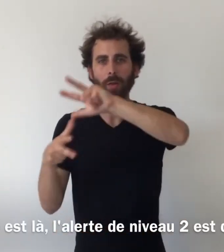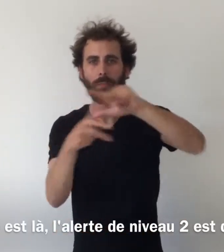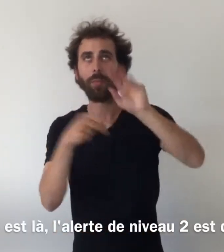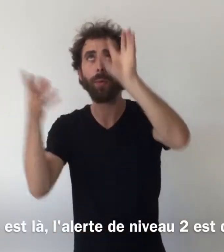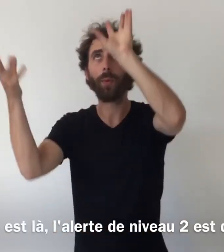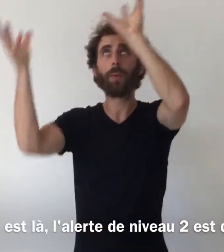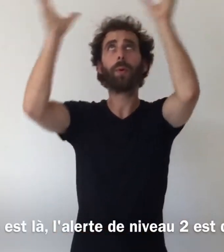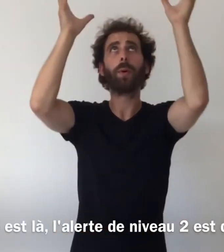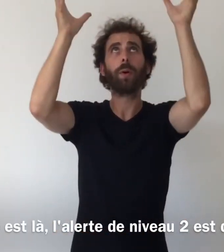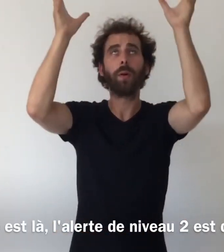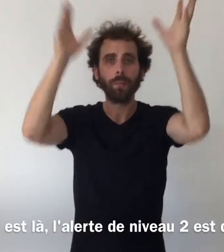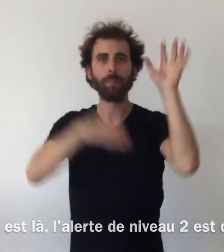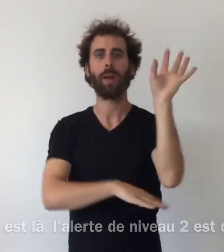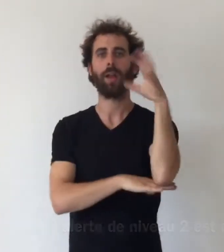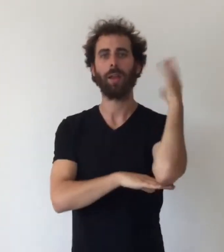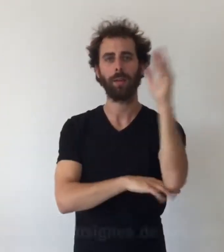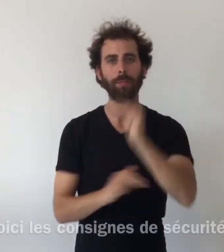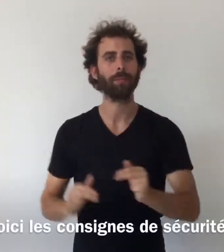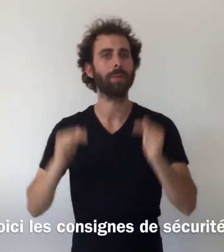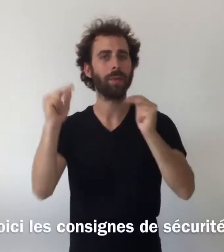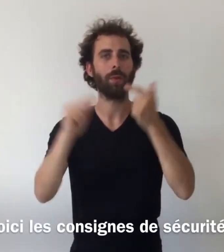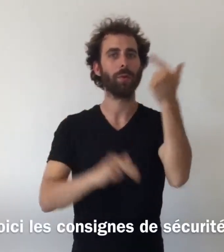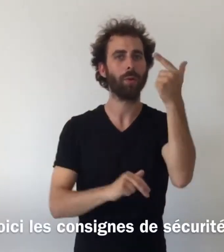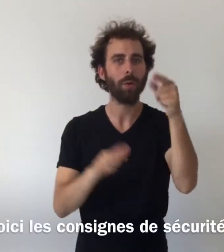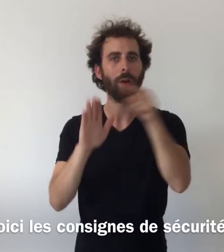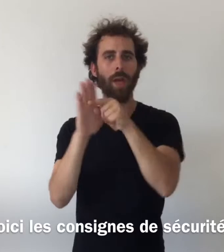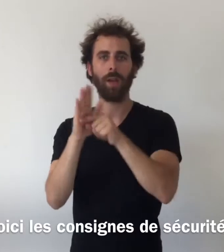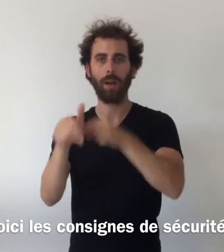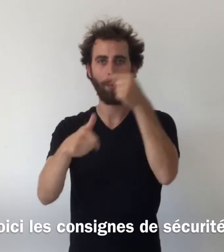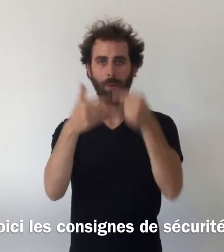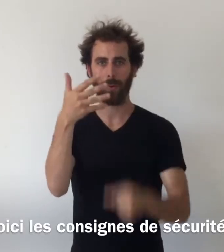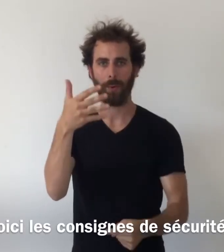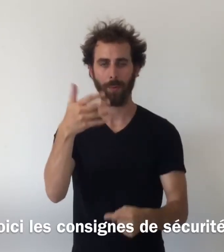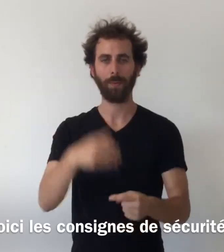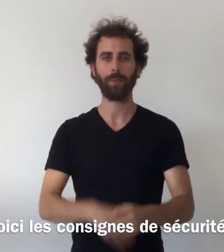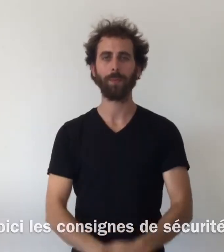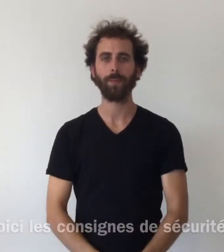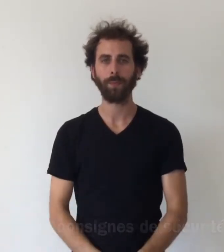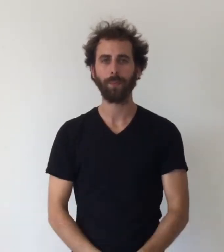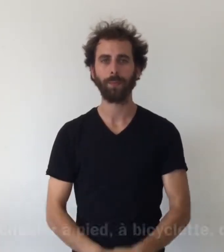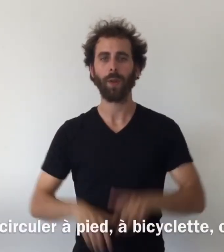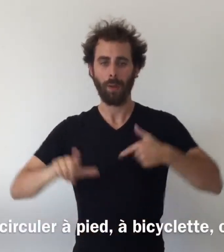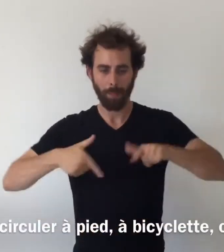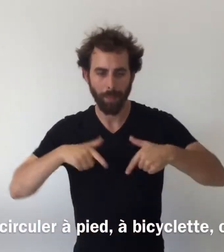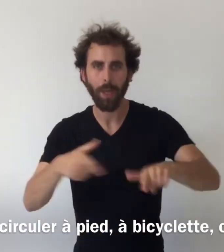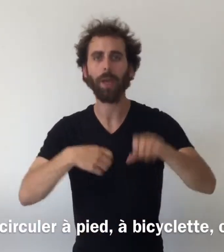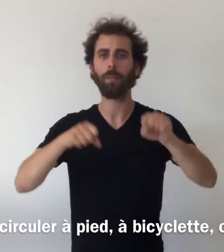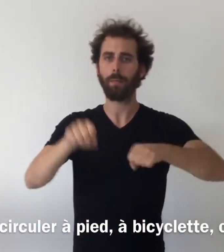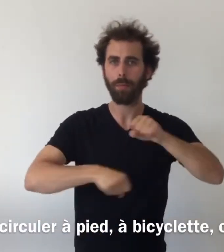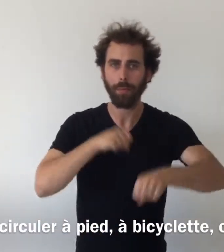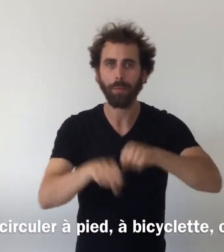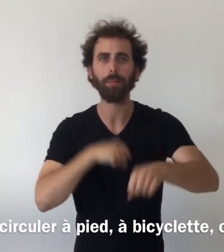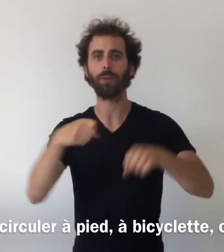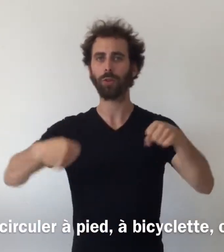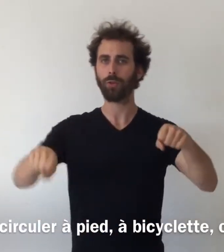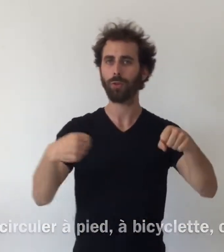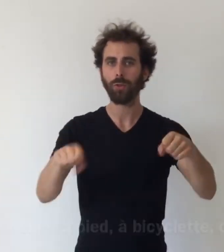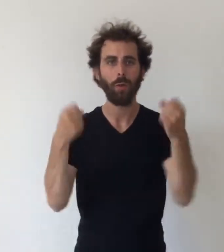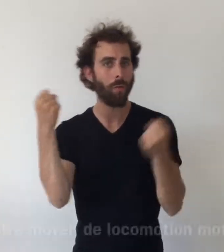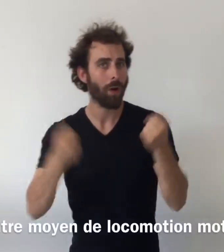Le cyclone est là, l'alerte de niveau 2 est déclenchée. Voici les consignes de sécurité. Ne pas circuler à pied, à bicyclette